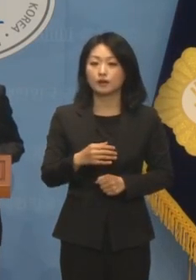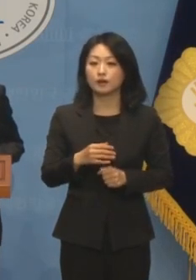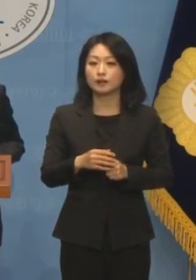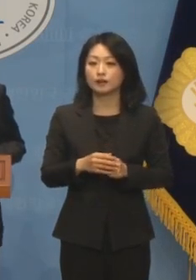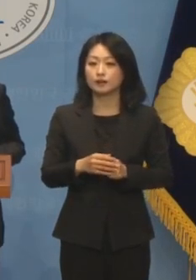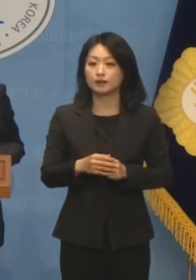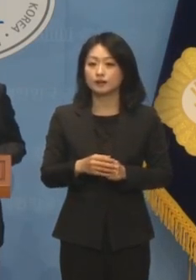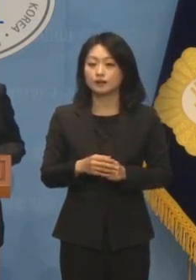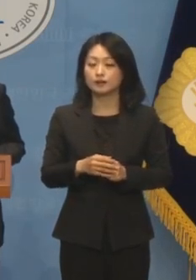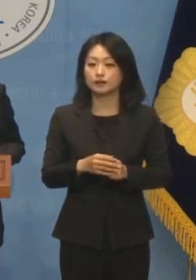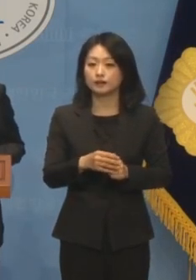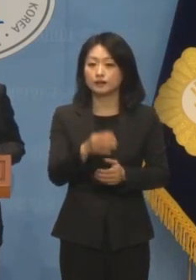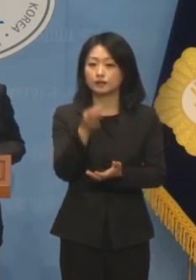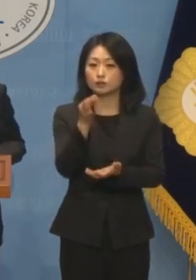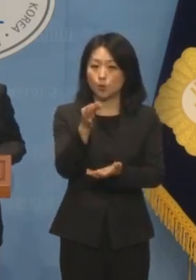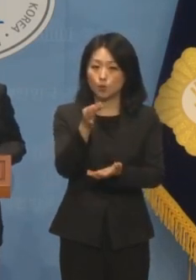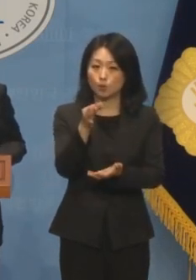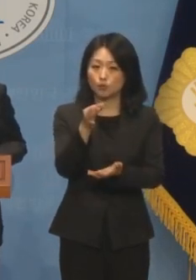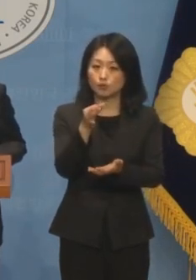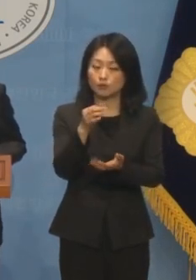자본관계 재검토 등